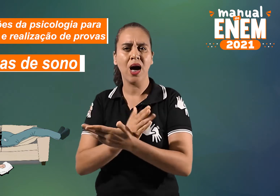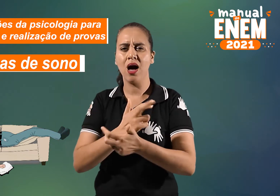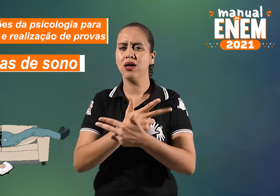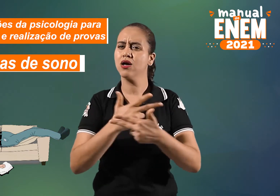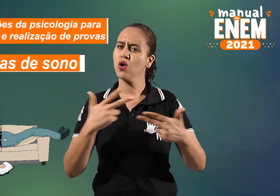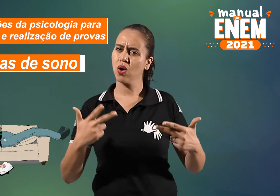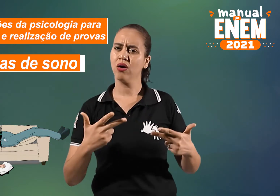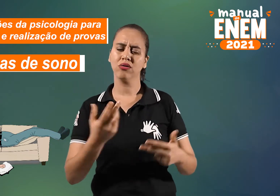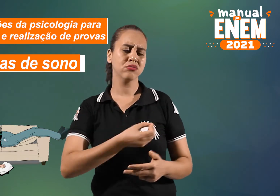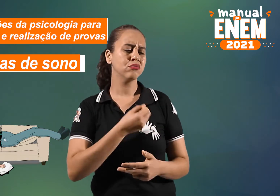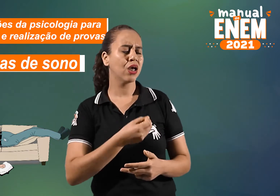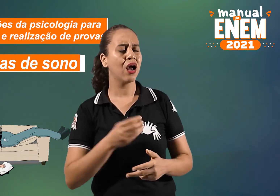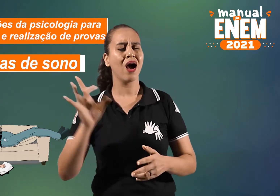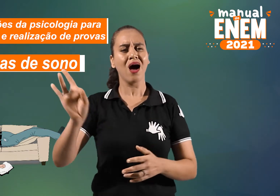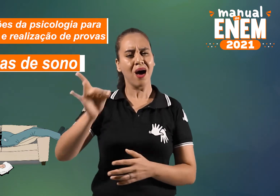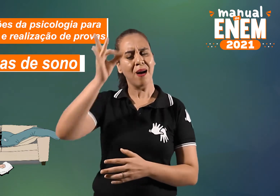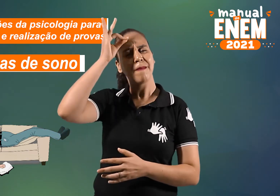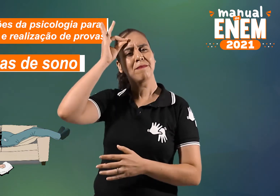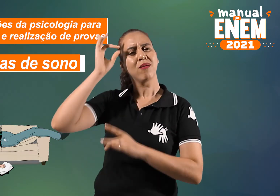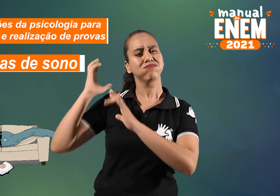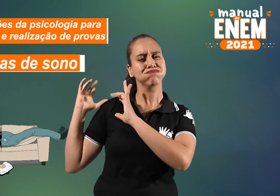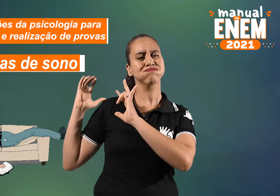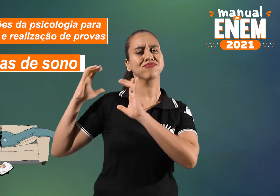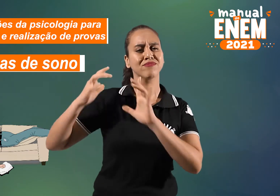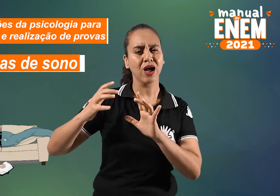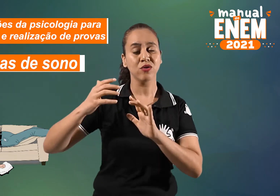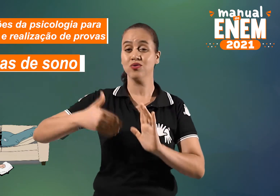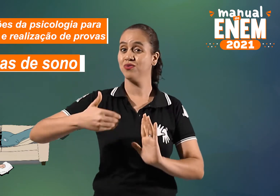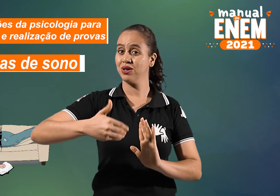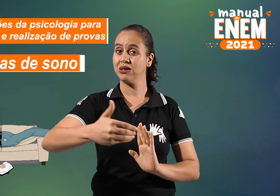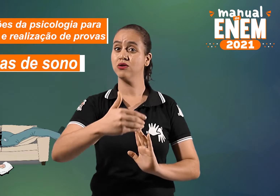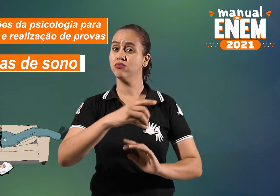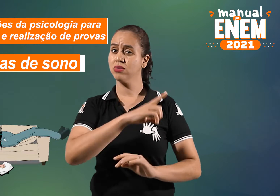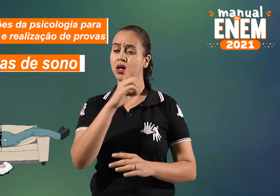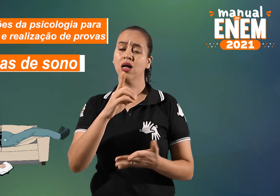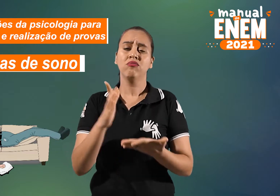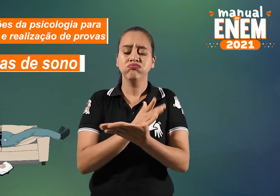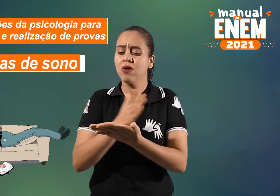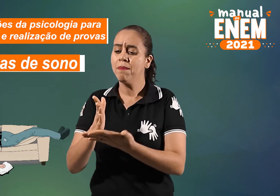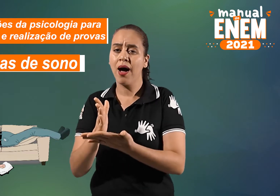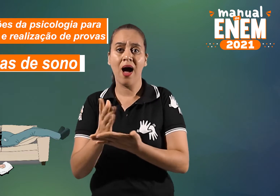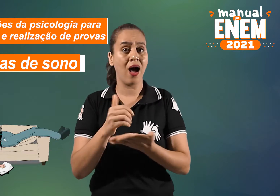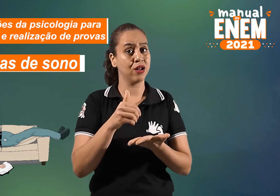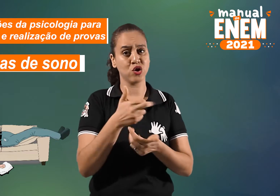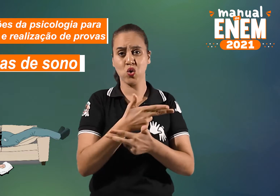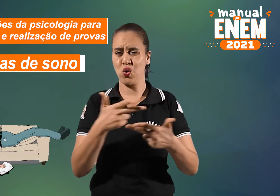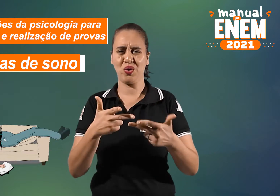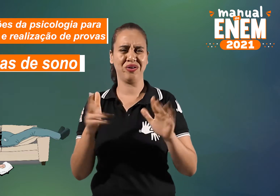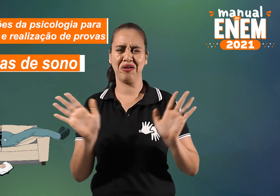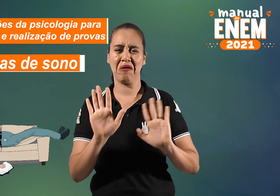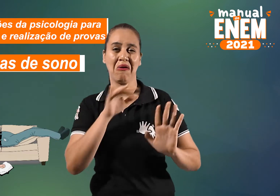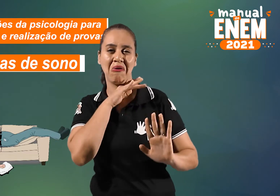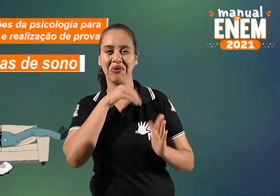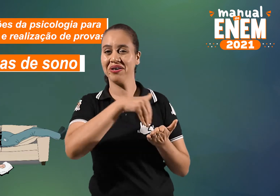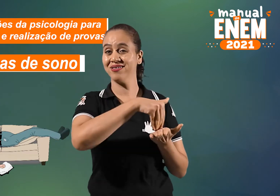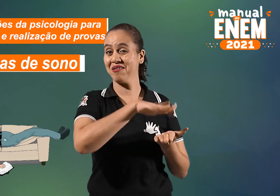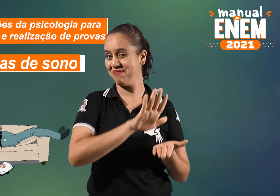informações vivenciadas durante o dia, eliminando então as que considera desnecessárias e guardando as informações que consideram